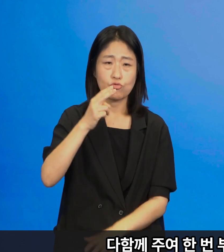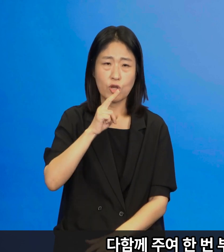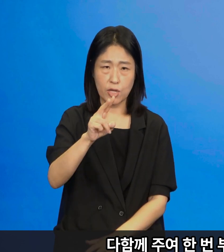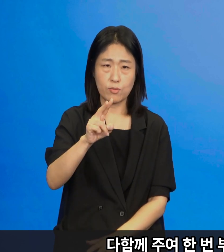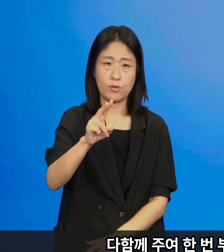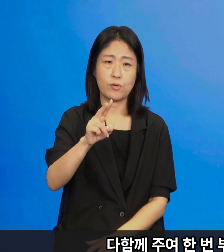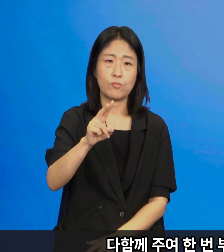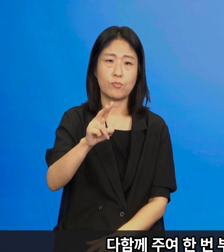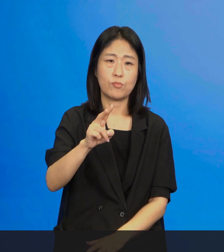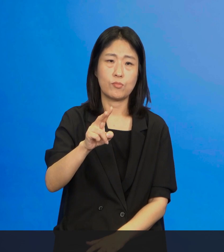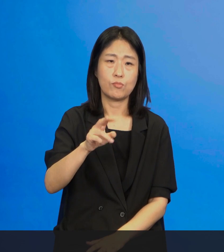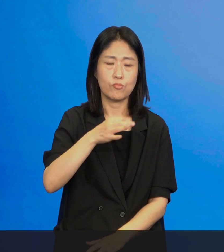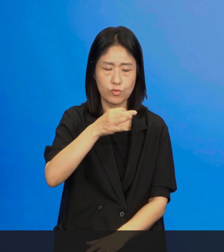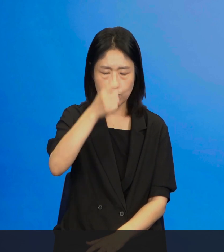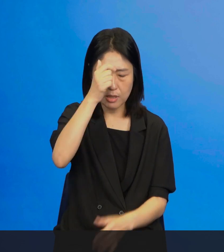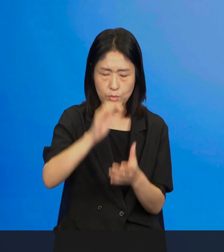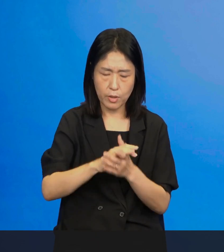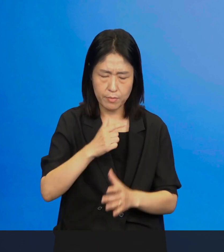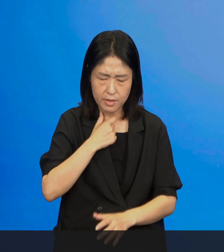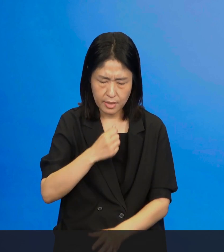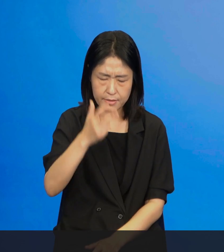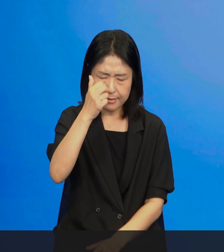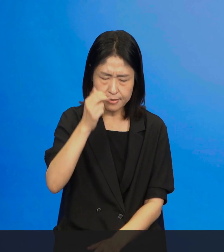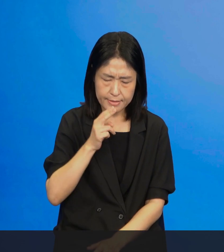부르짖고 기도하시겠습니다. 주여.